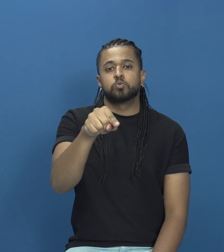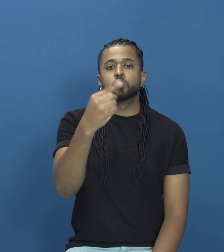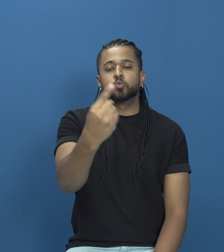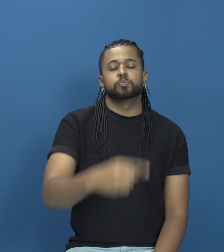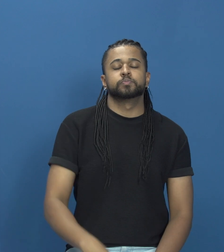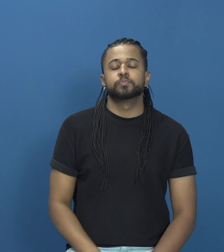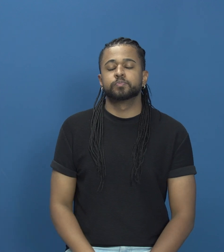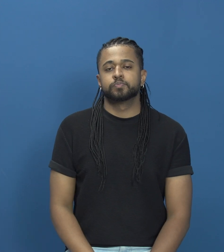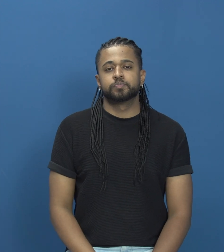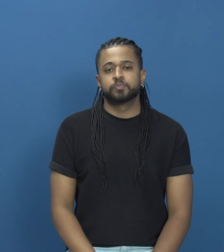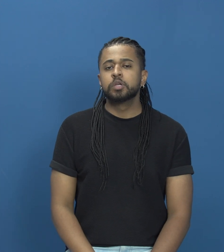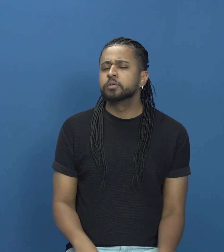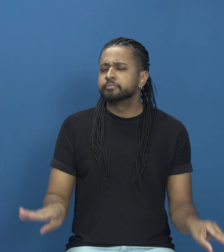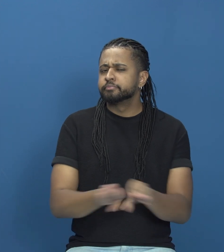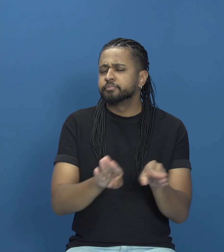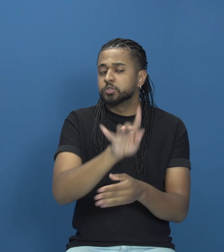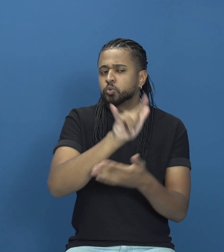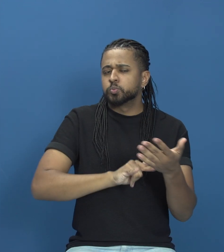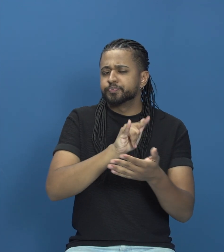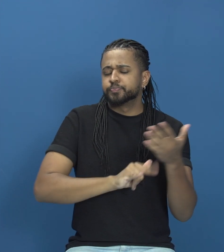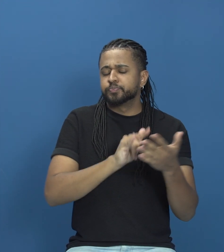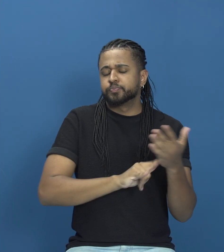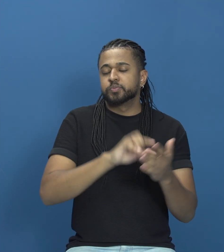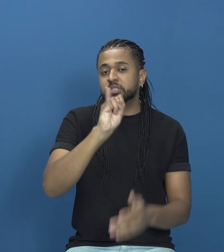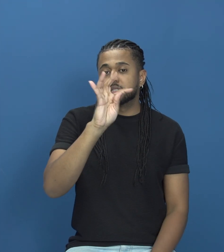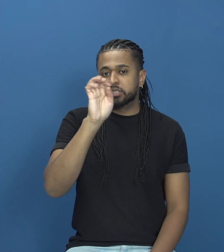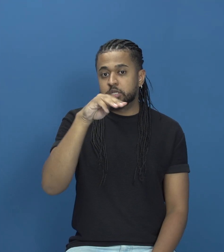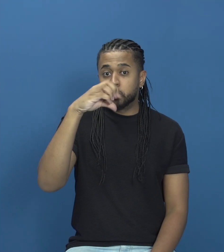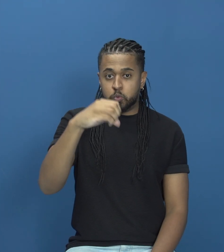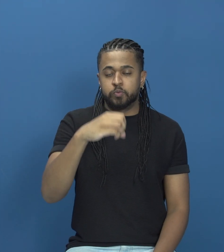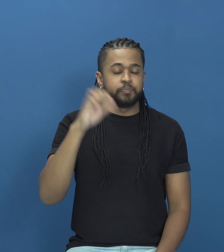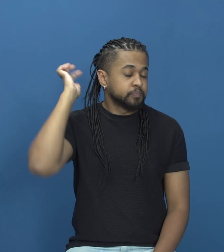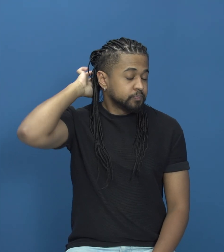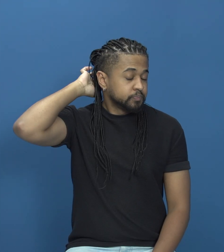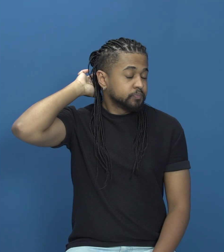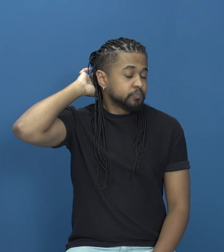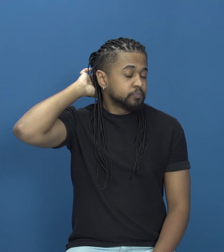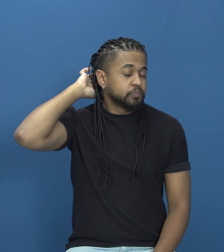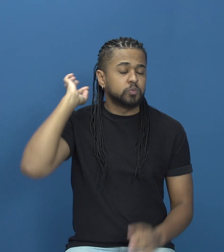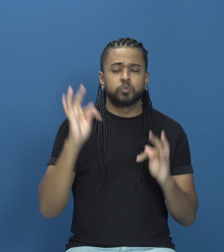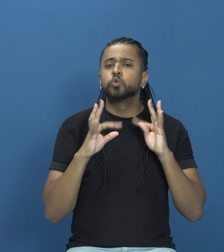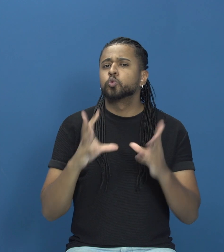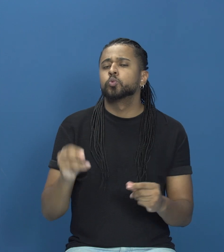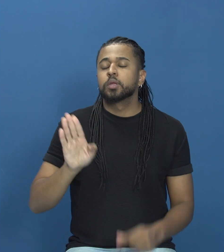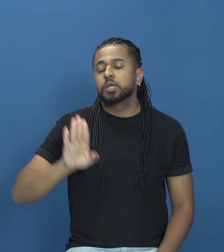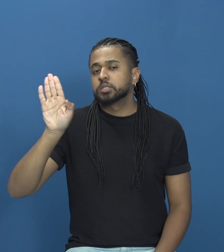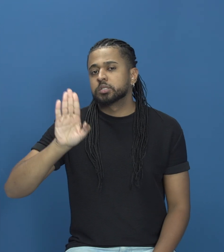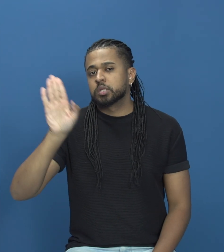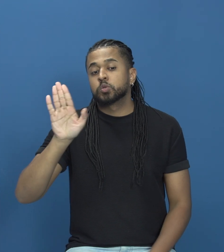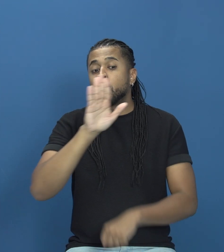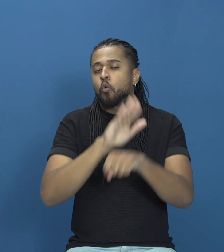10.2.1. Além da documentação elencada no item 9, todas os candidatos, as